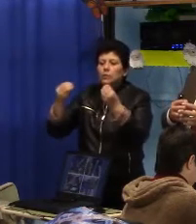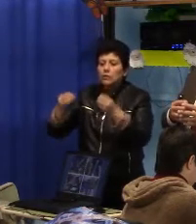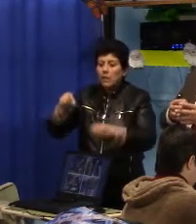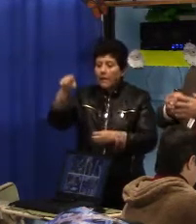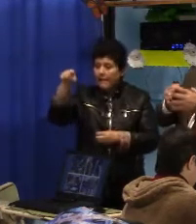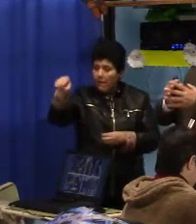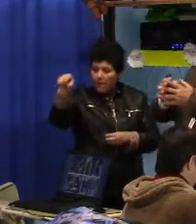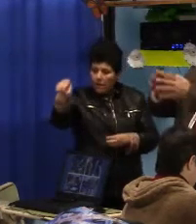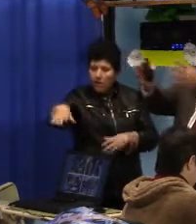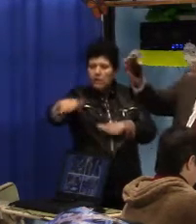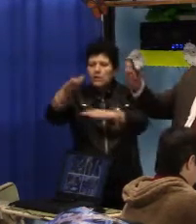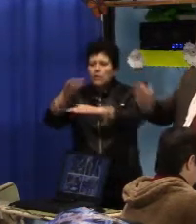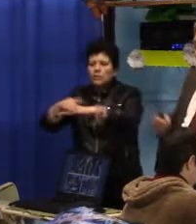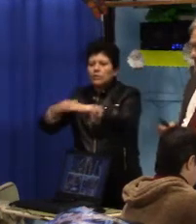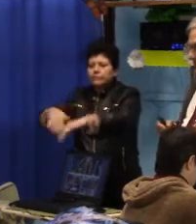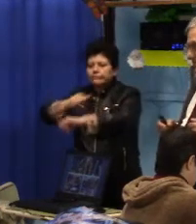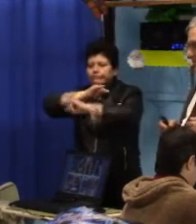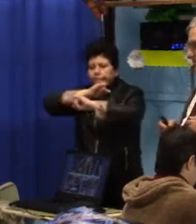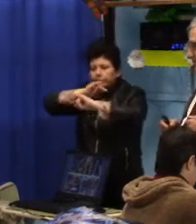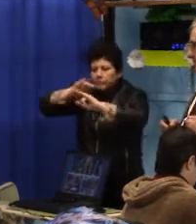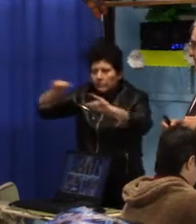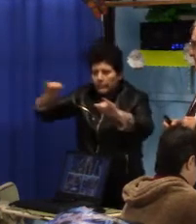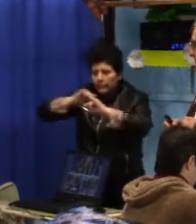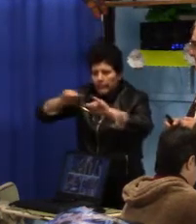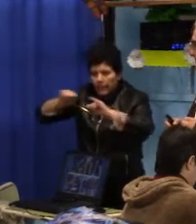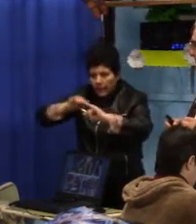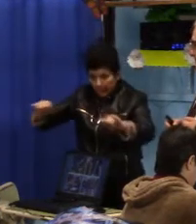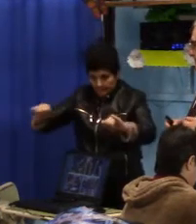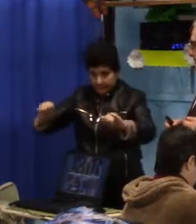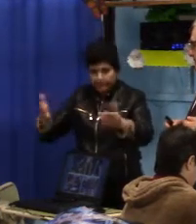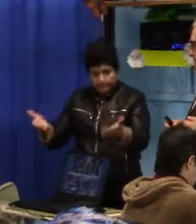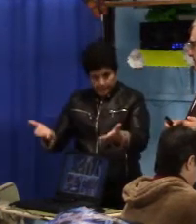predicasen el Evangelio en todo el mundo.